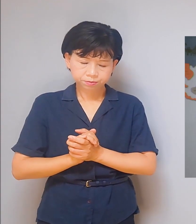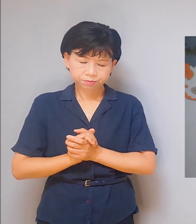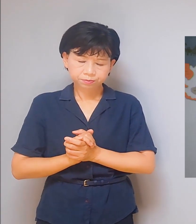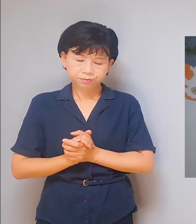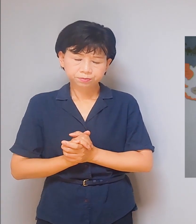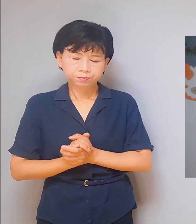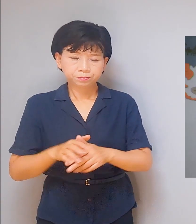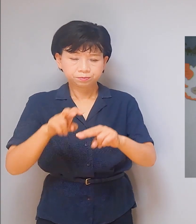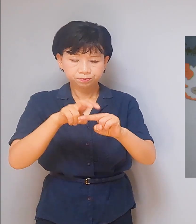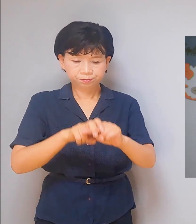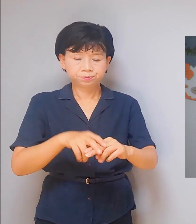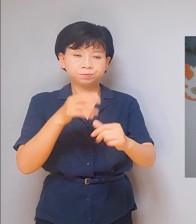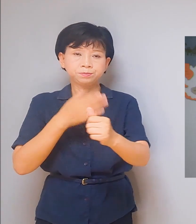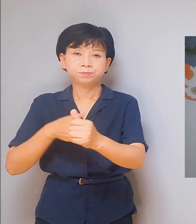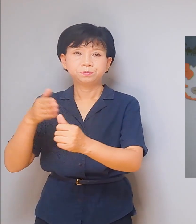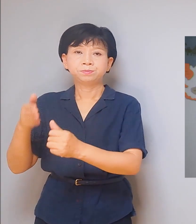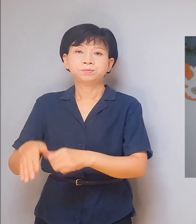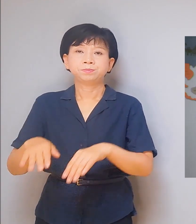아멘. 앉으시겠습니다.